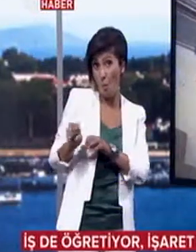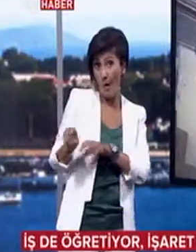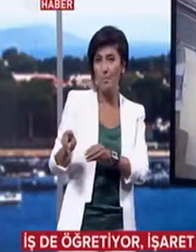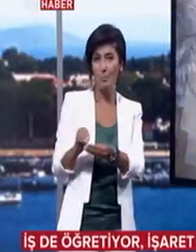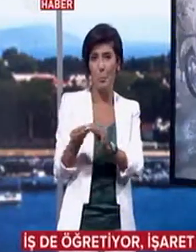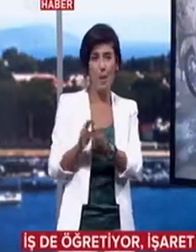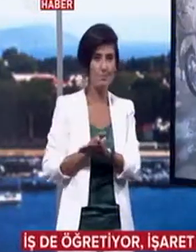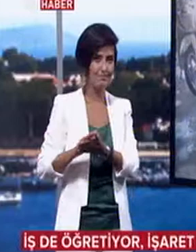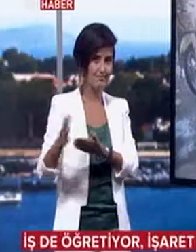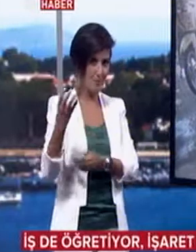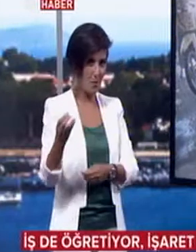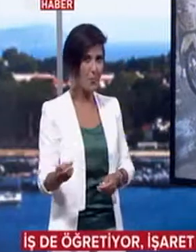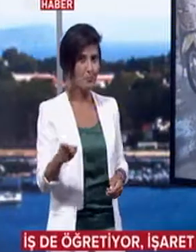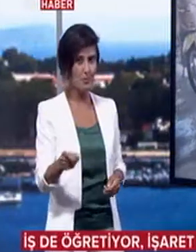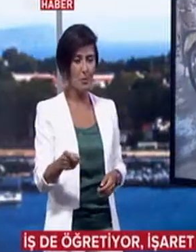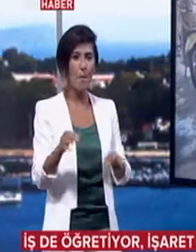sorunu da aşmayı bilmiş.